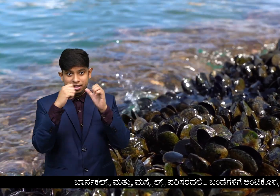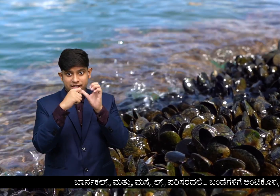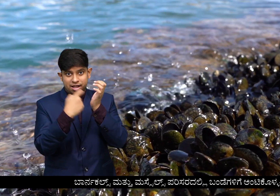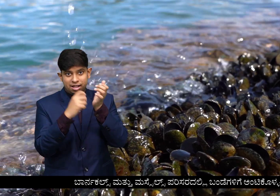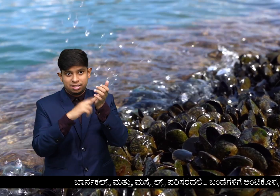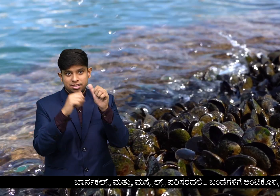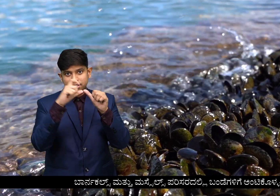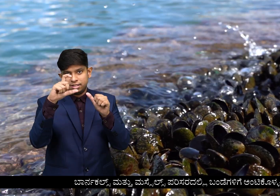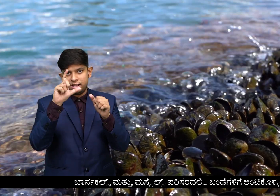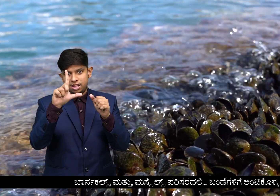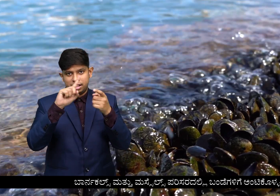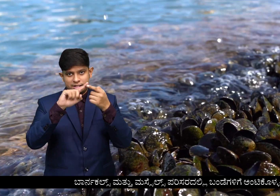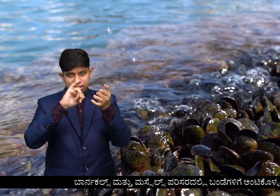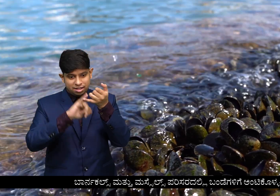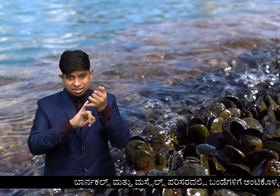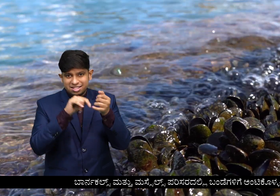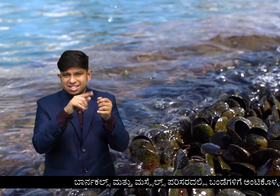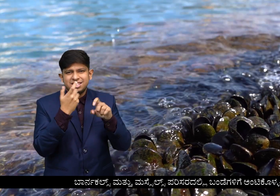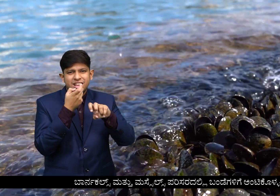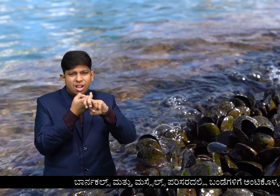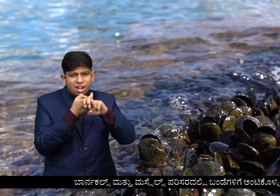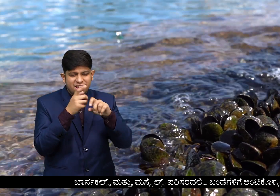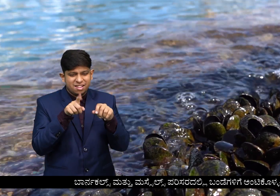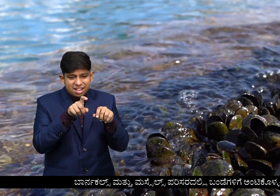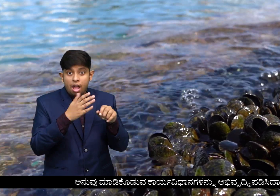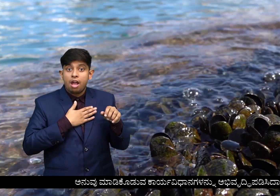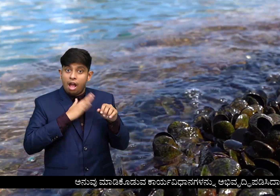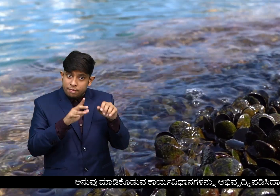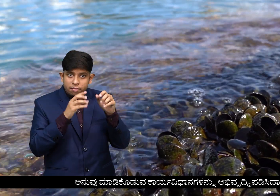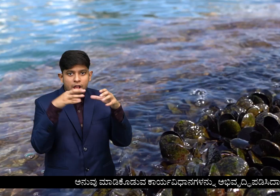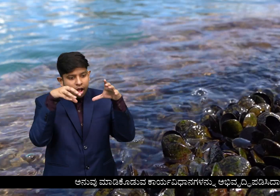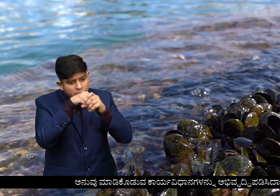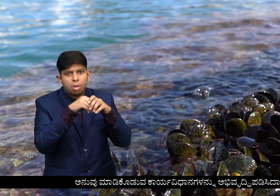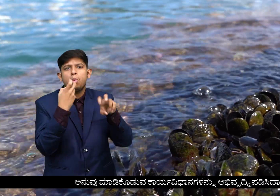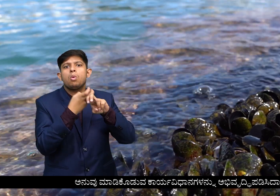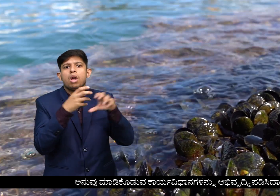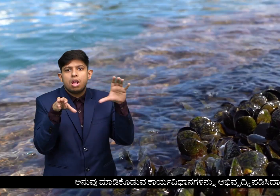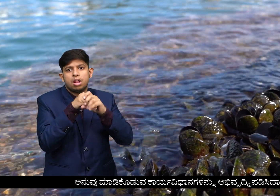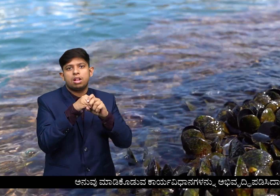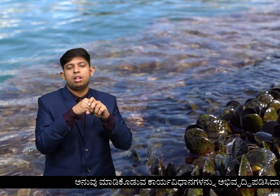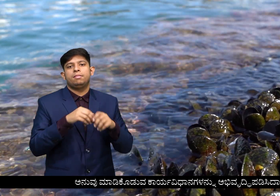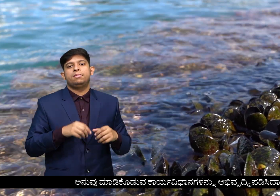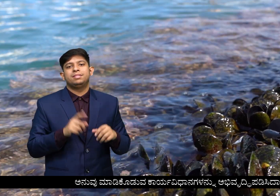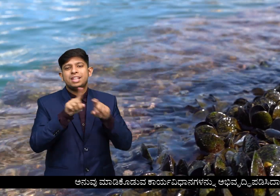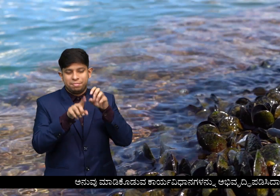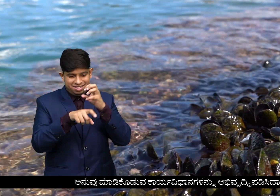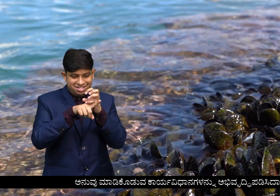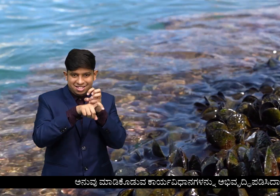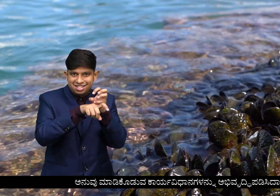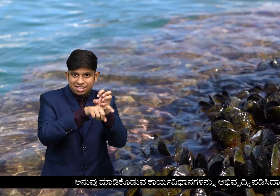ಬಾರ್ನಕಲ್ಸ್ ಮತ್ತು ಮಸಲ್ಸ್ ಪರಿಸರದಲ್ಲಿ ಬಂಡೆಗಳಿಗೆ ಅಂಟಿಕೊಳ್ಳಲು ಅನುವು ಮಾಡಿಕೊಡುವ ಕಾರ್ಯವಿಧಾನಗಳನ್ನು